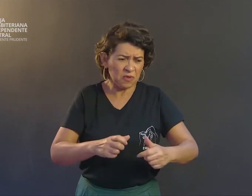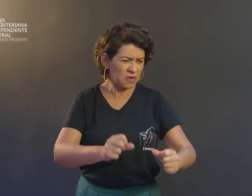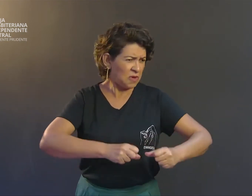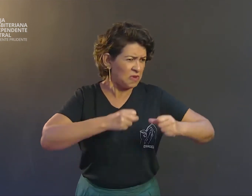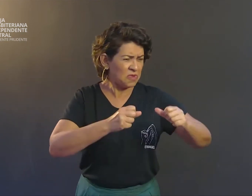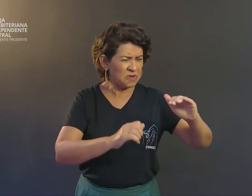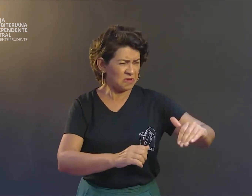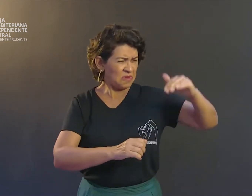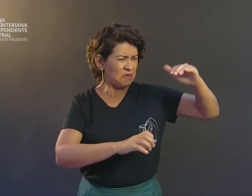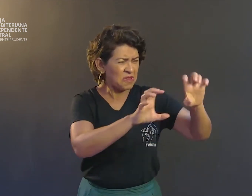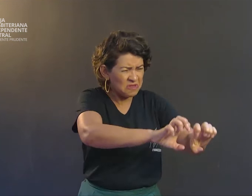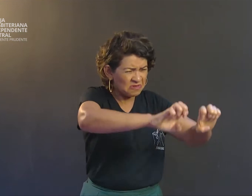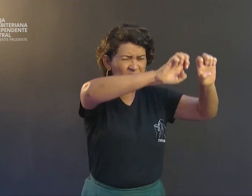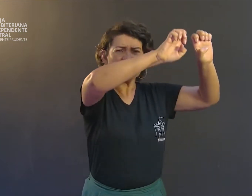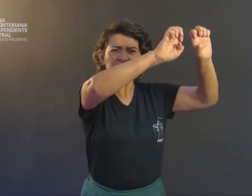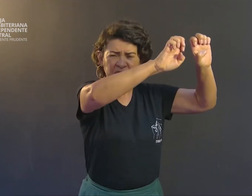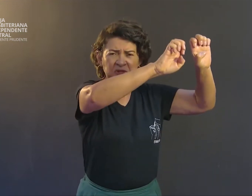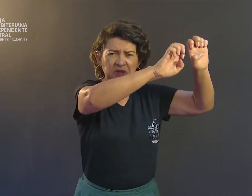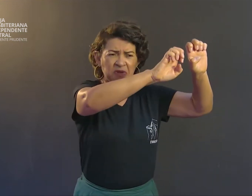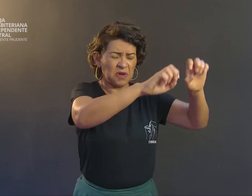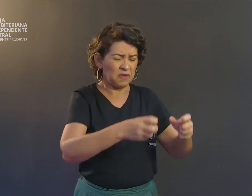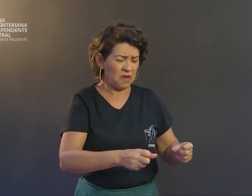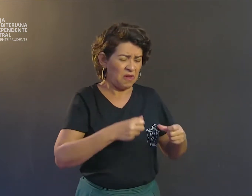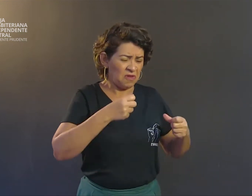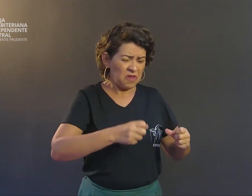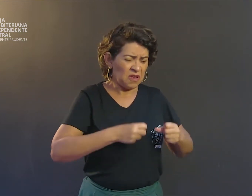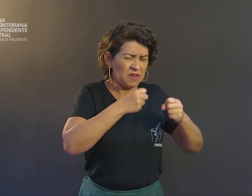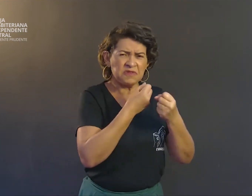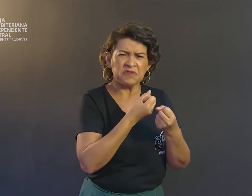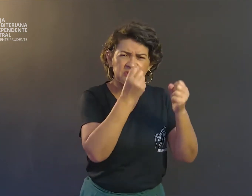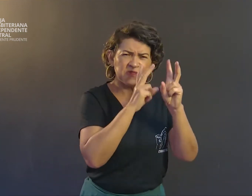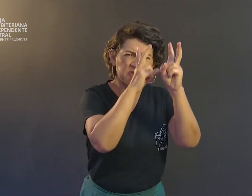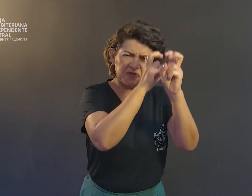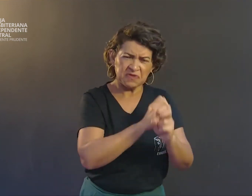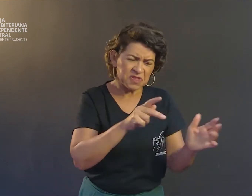de trevas, contra as forças espirituais do mal nas regiões celestiais.